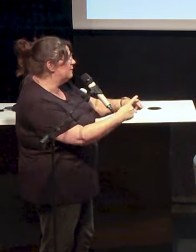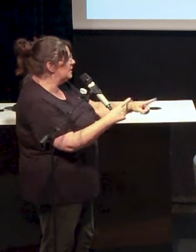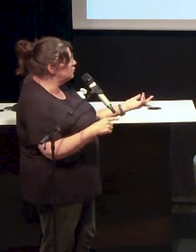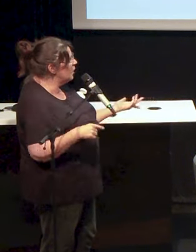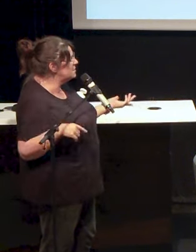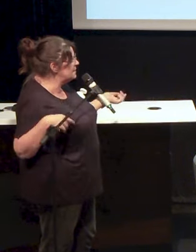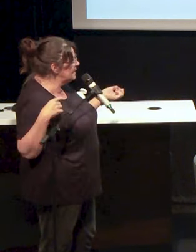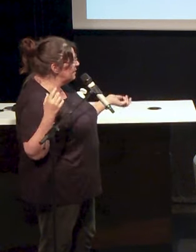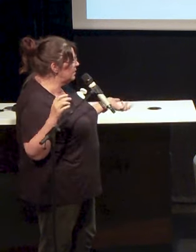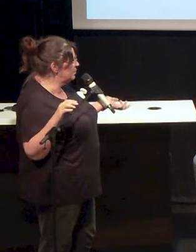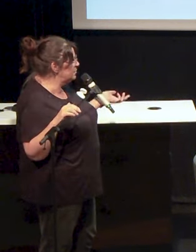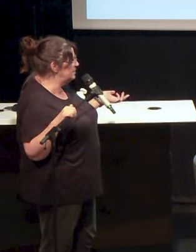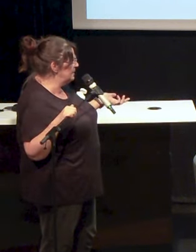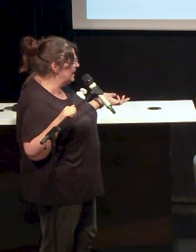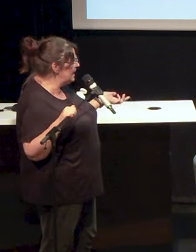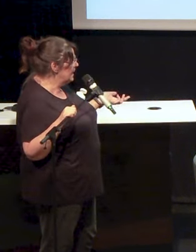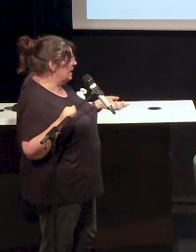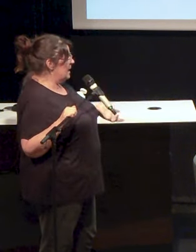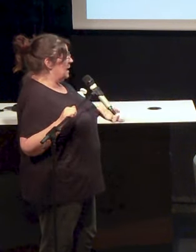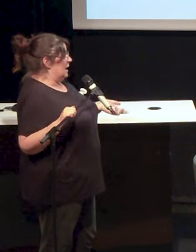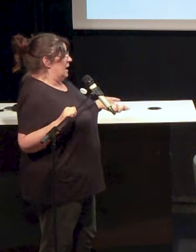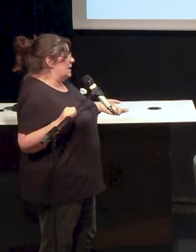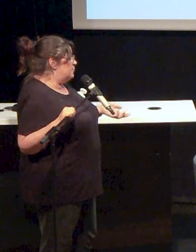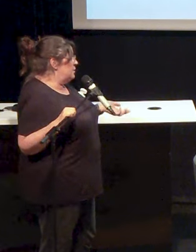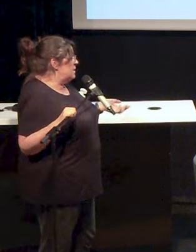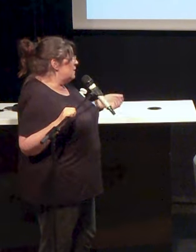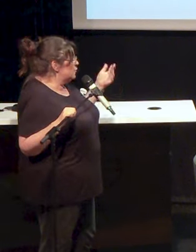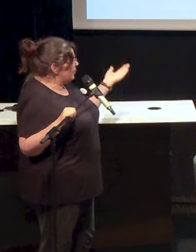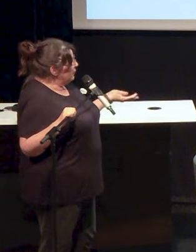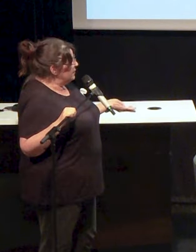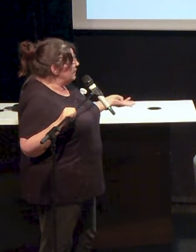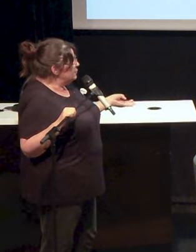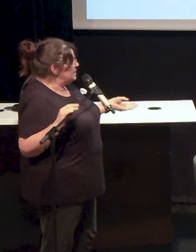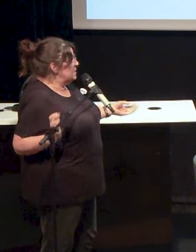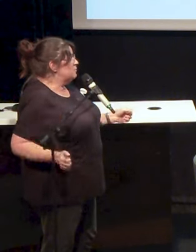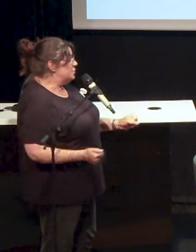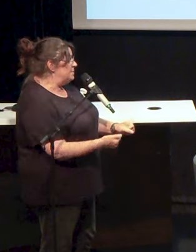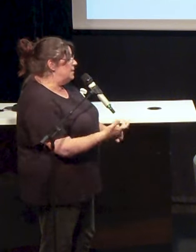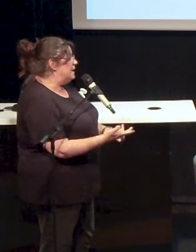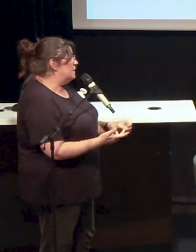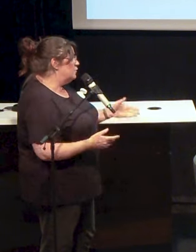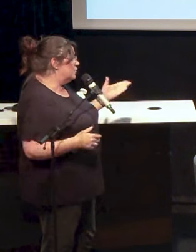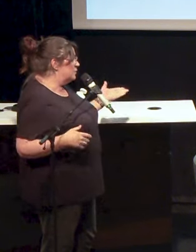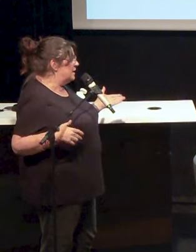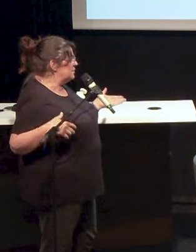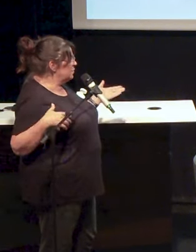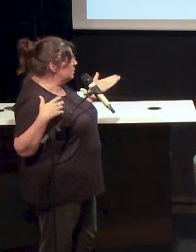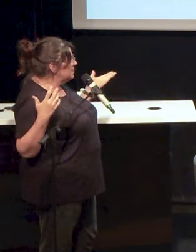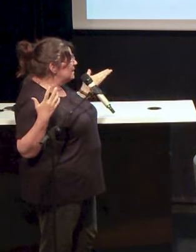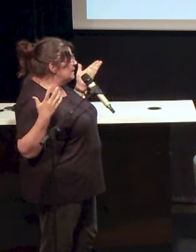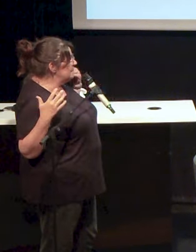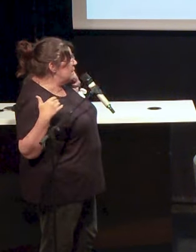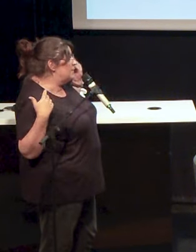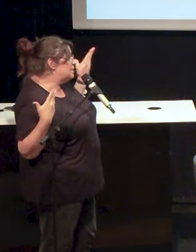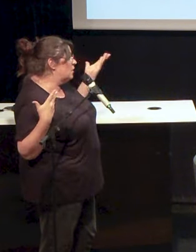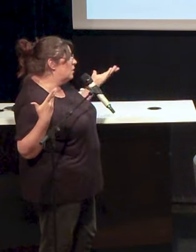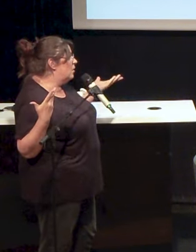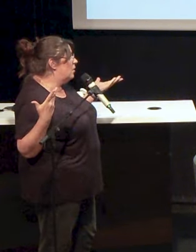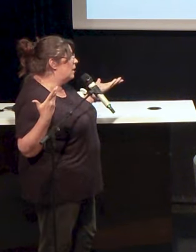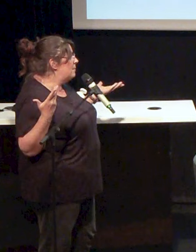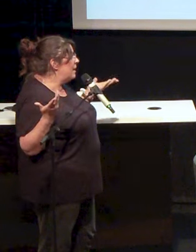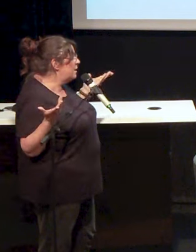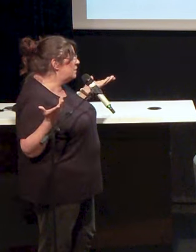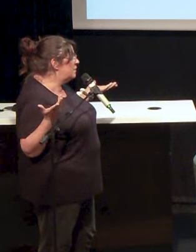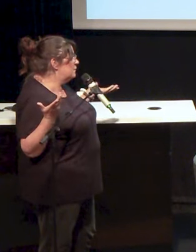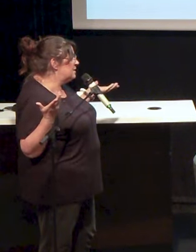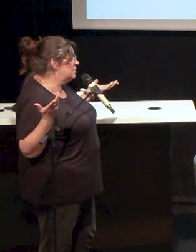croix, avec les doigts, c'est multiplier. » Et puis un autre prof qui va vous signer « multiplier » d'une autre façon, mais qui va mettre